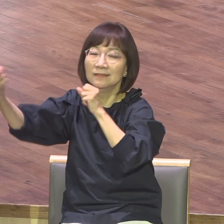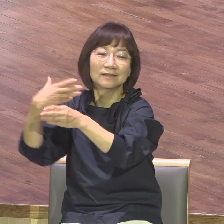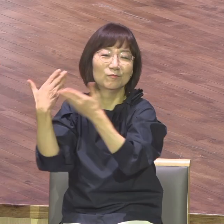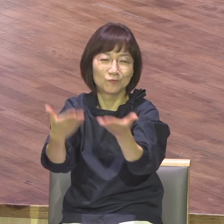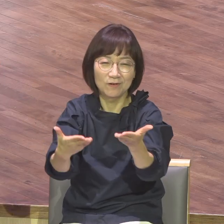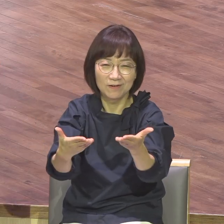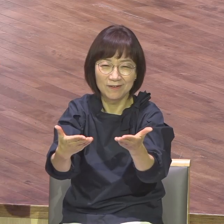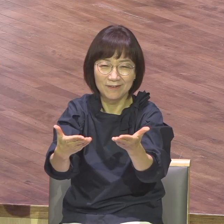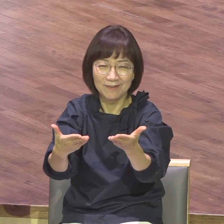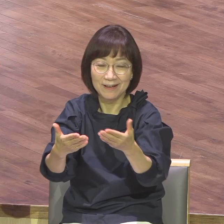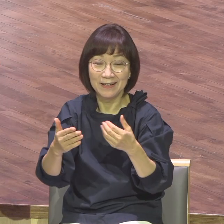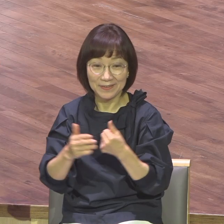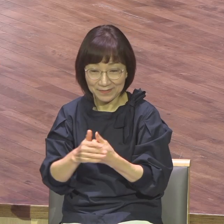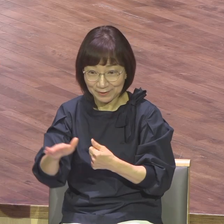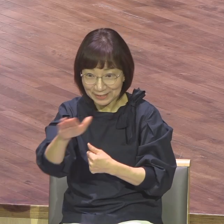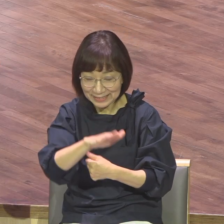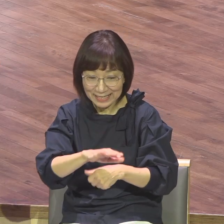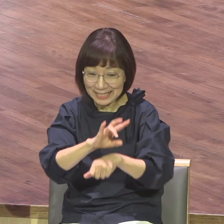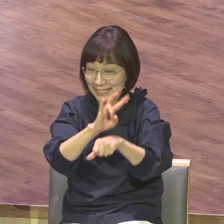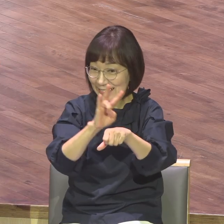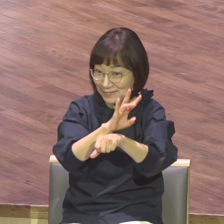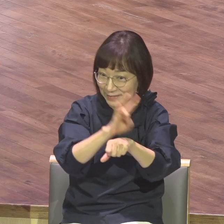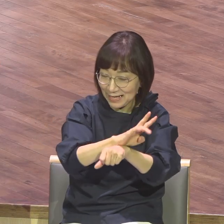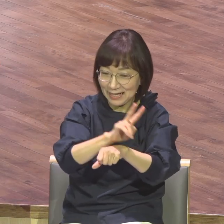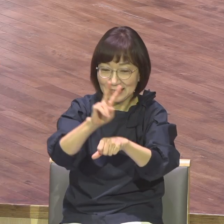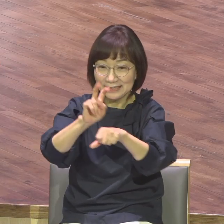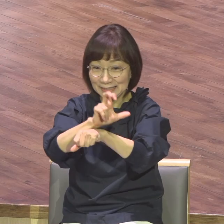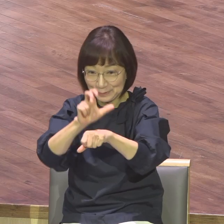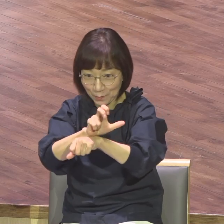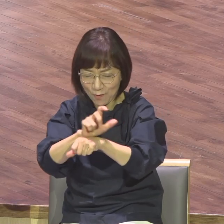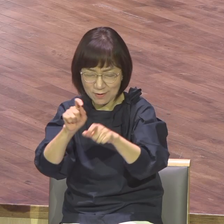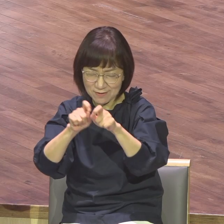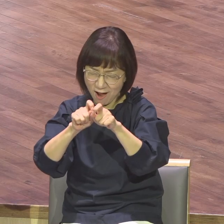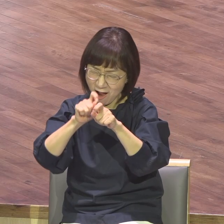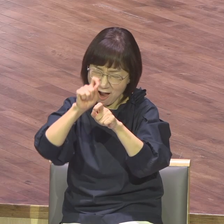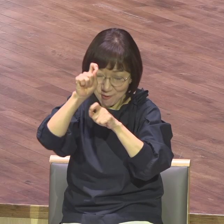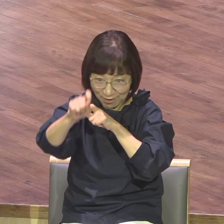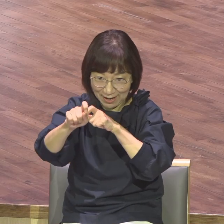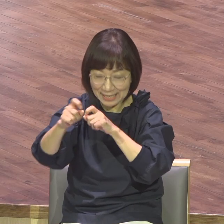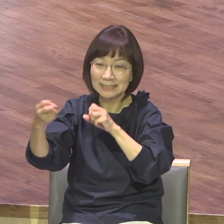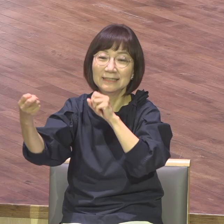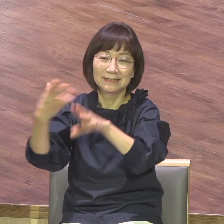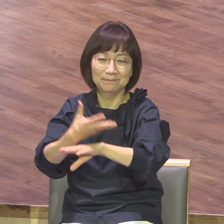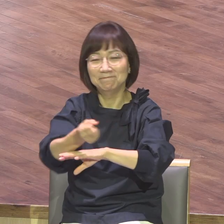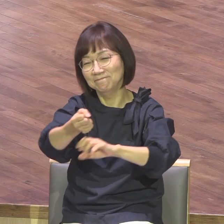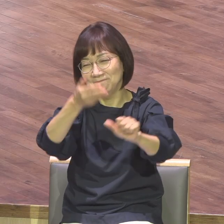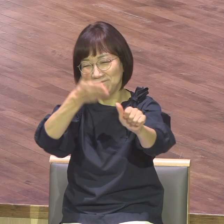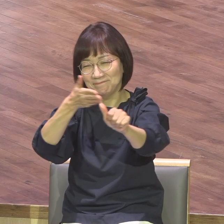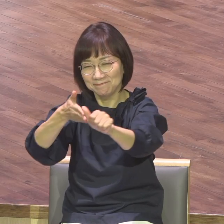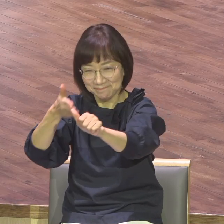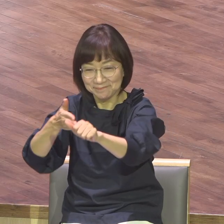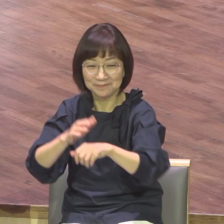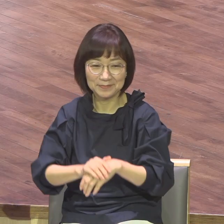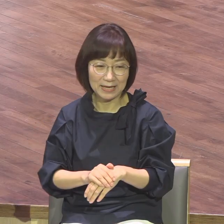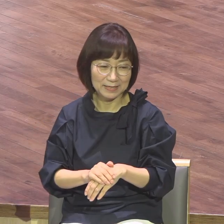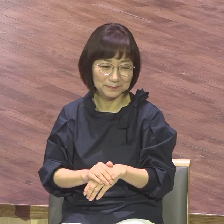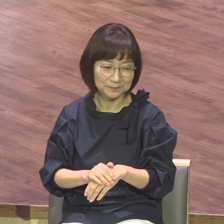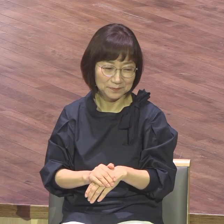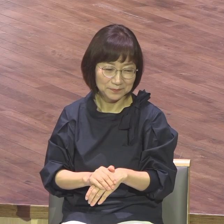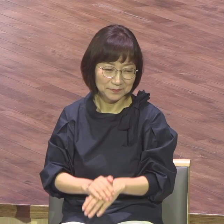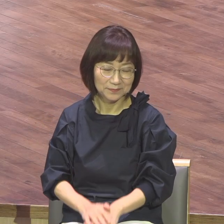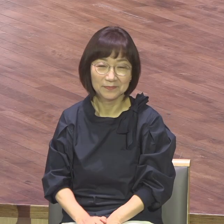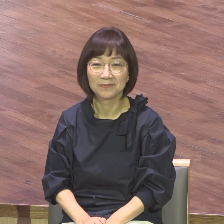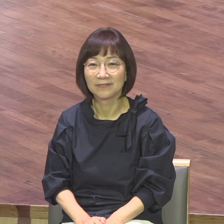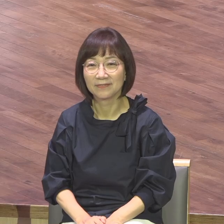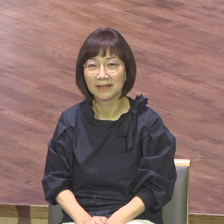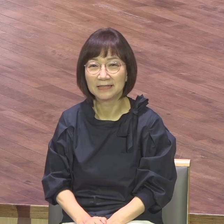25 영원의 헤븐리 시스템을 구축하시기 바랍니다. 헤븐리 시스템 이제 구축하세요. 여러분